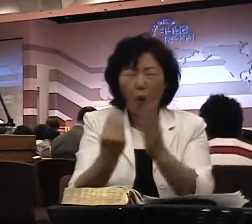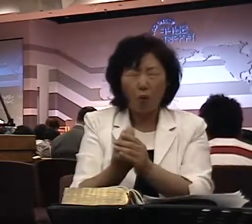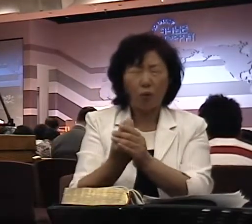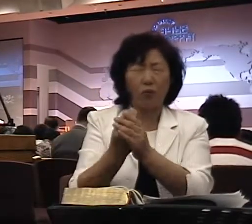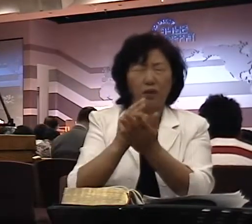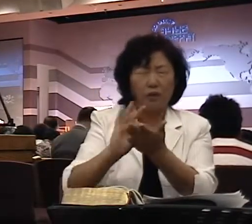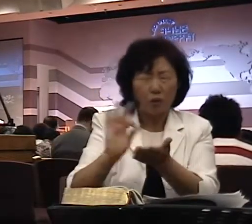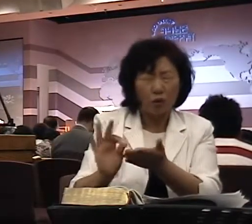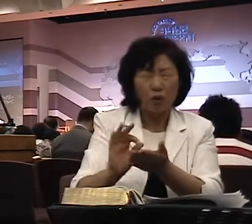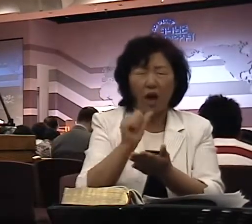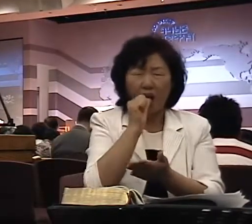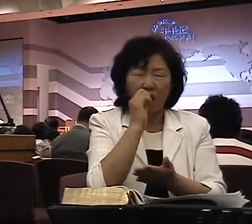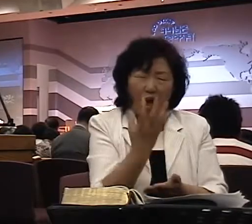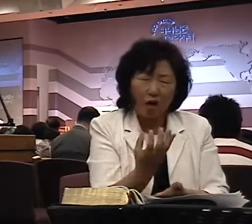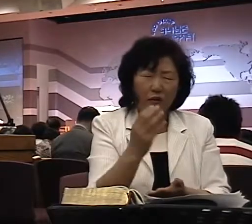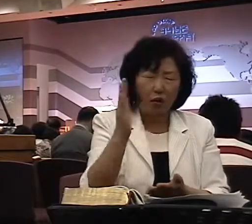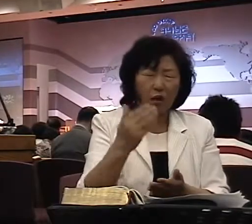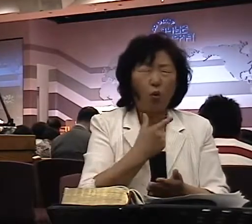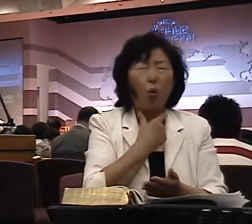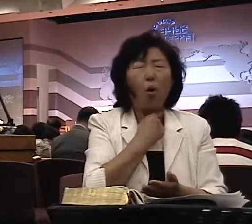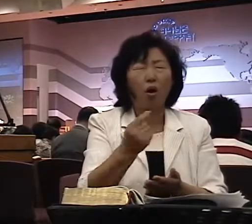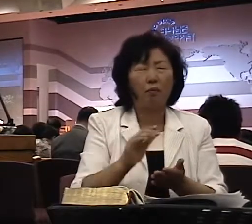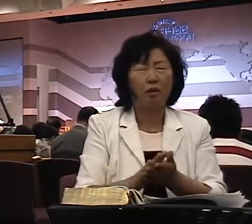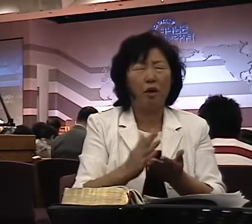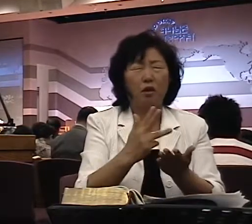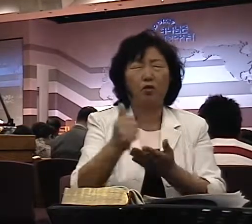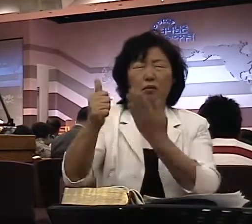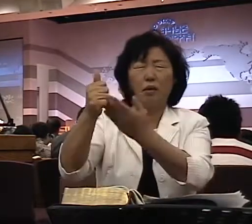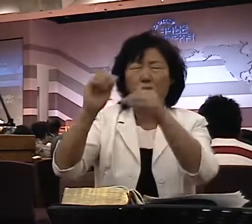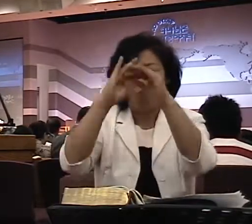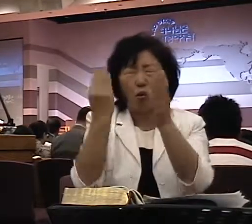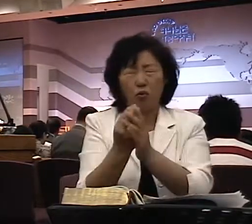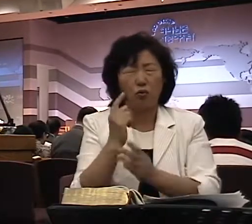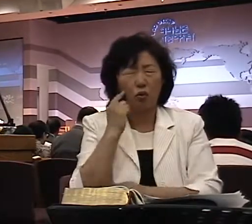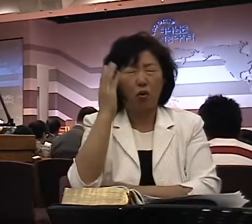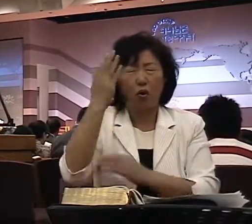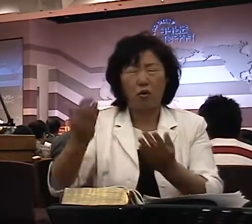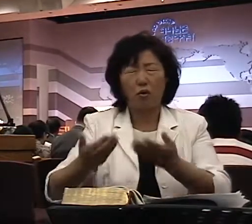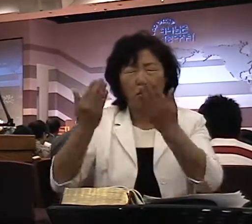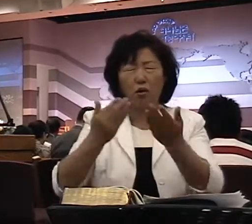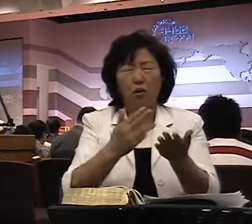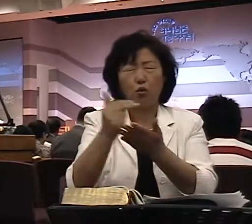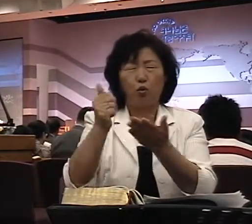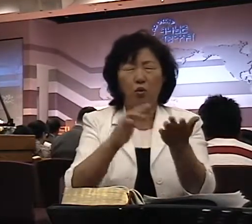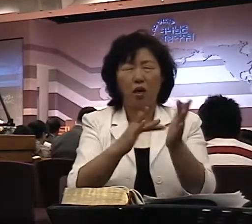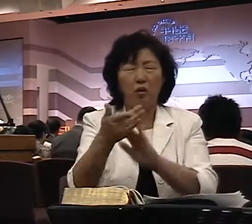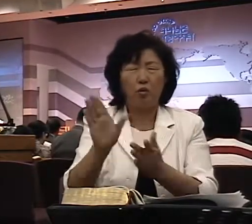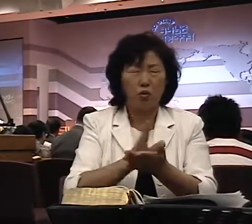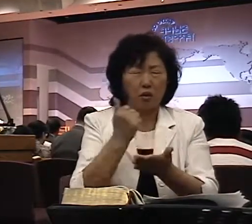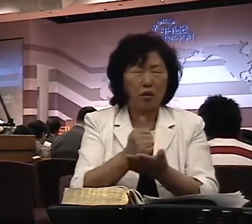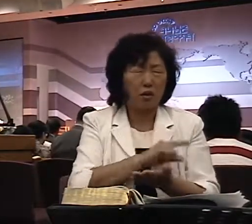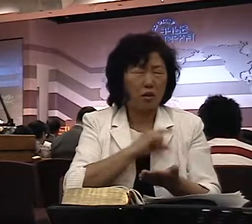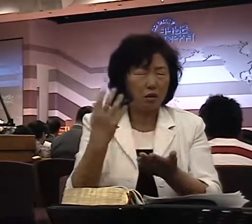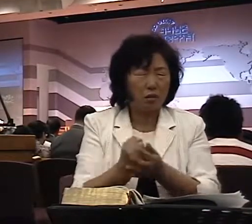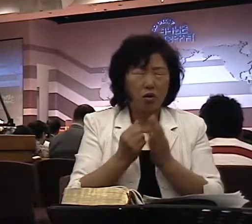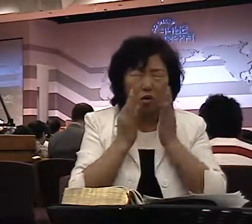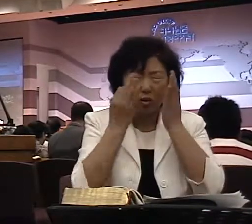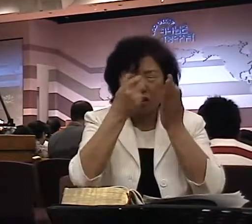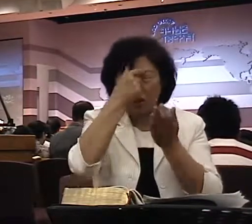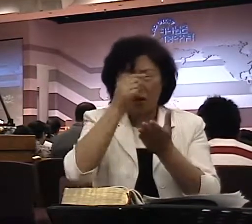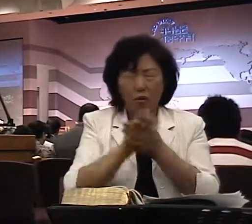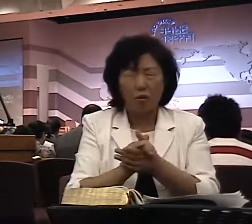그릇 되기를 원하옵나이다. 주님께 모든 영광 올려드리오며 우리 주 예수 그리스도의 이름으로